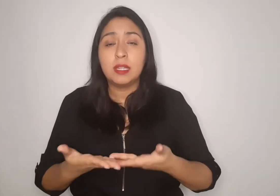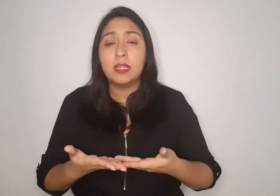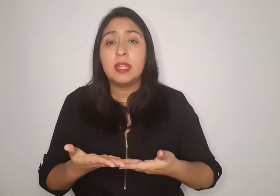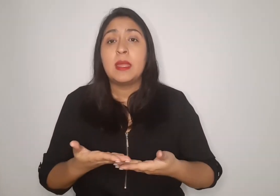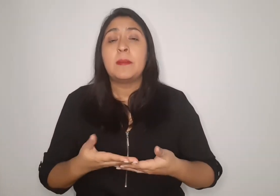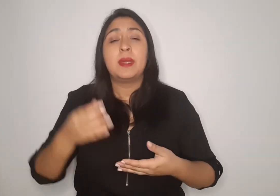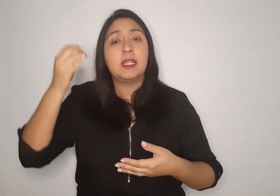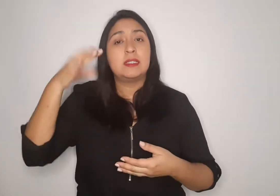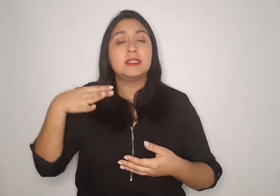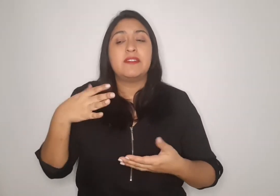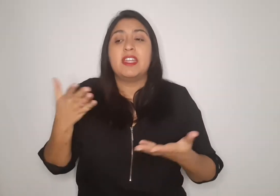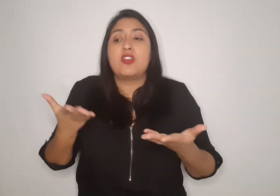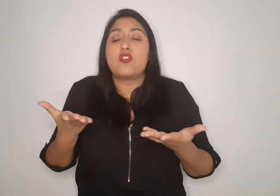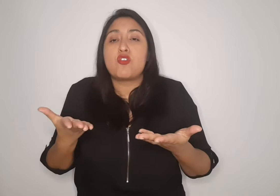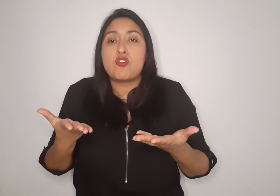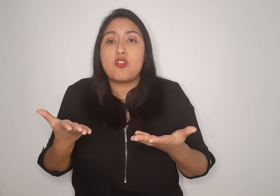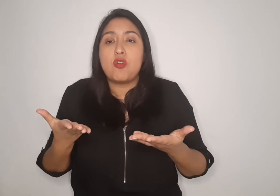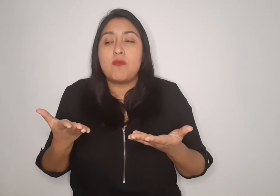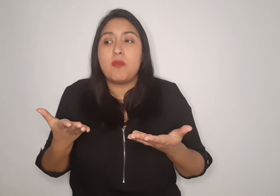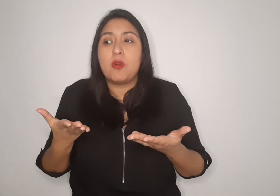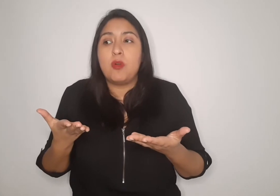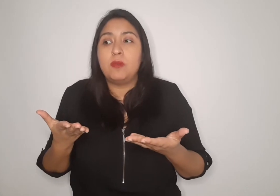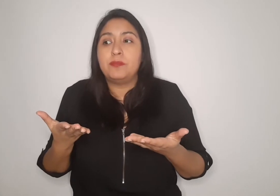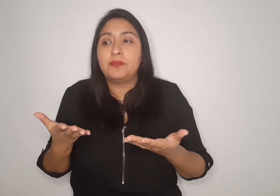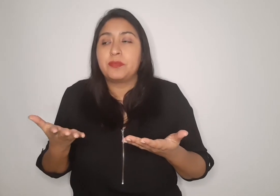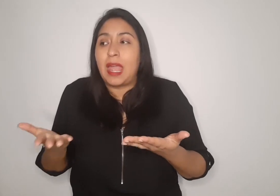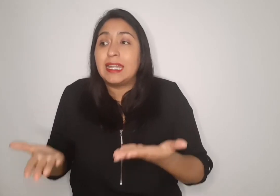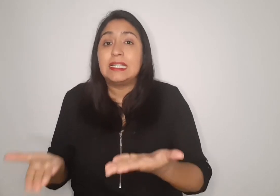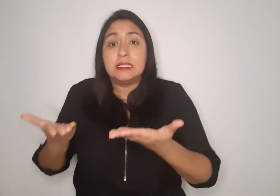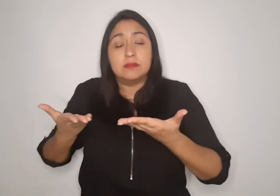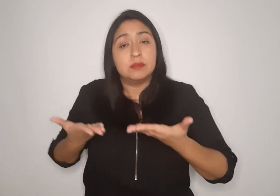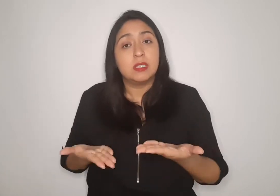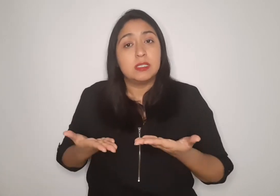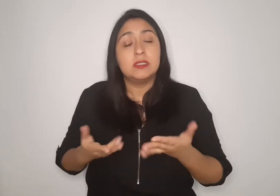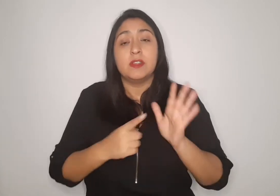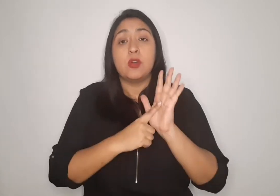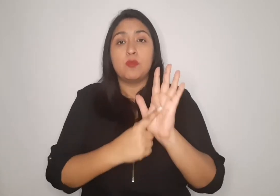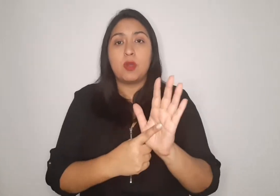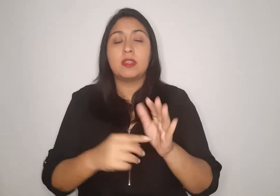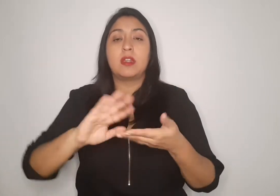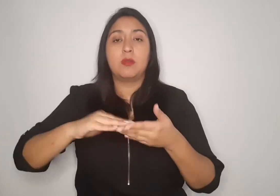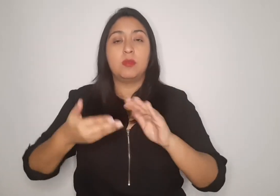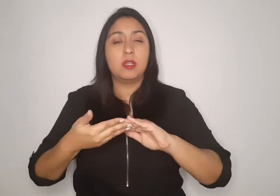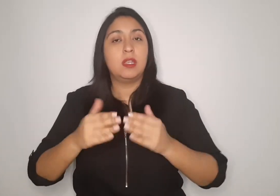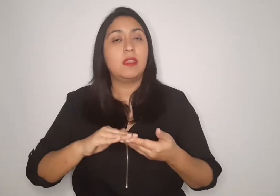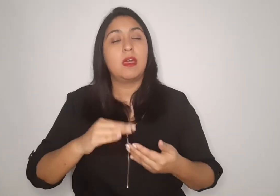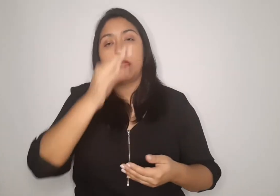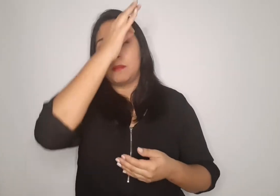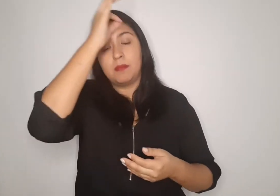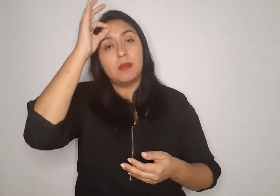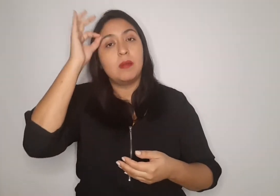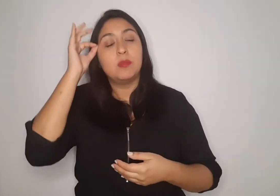sido recibida esta muestra por parte de la comunidad, tanto de la comunidad mapuche como de la comunidad no